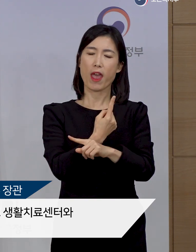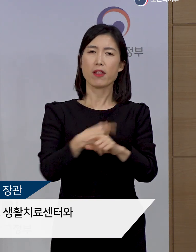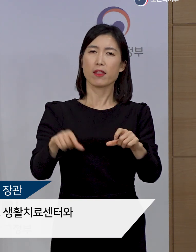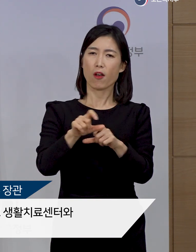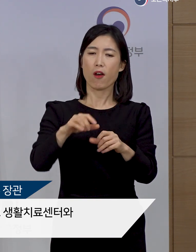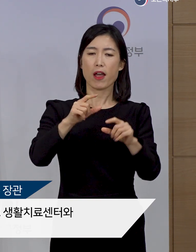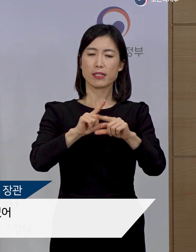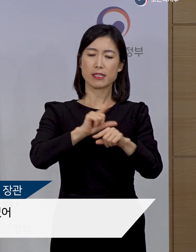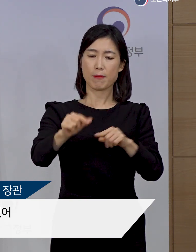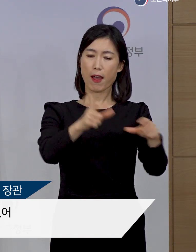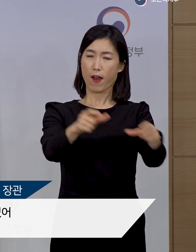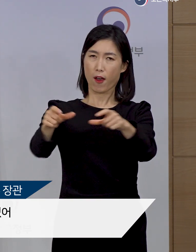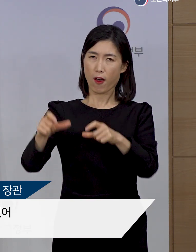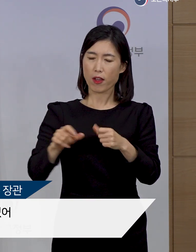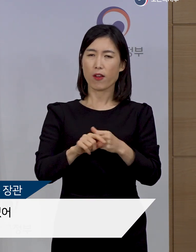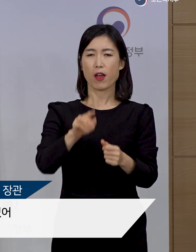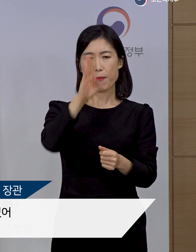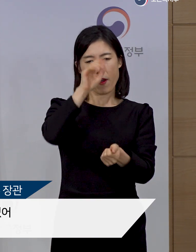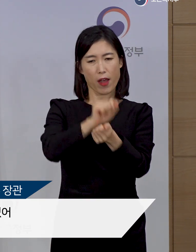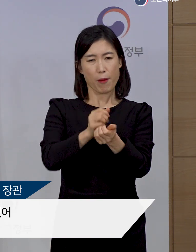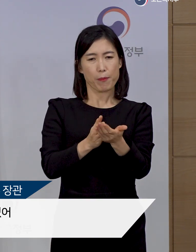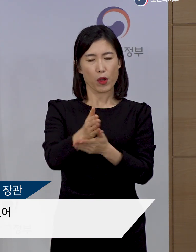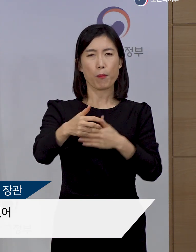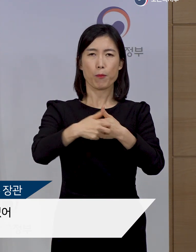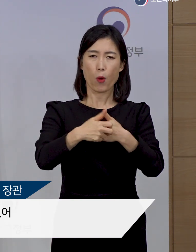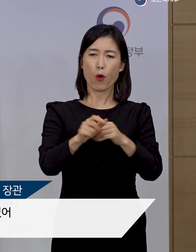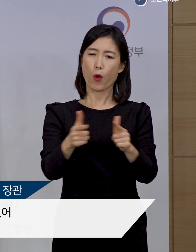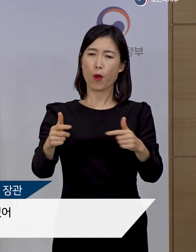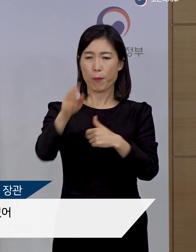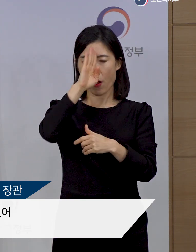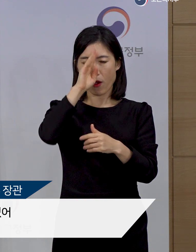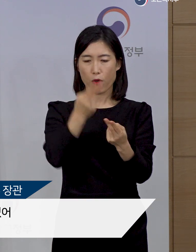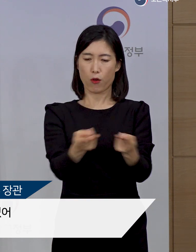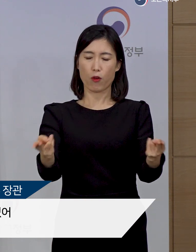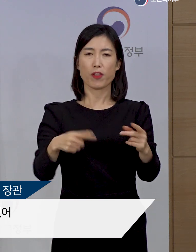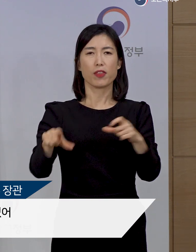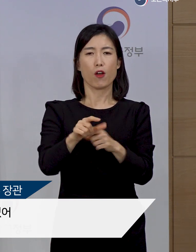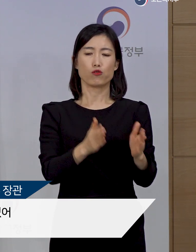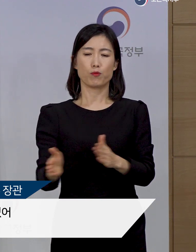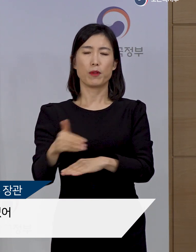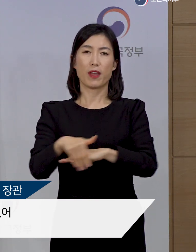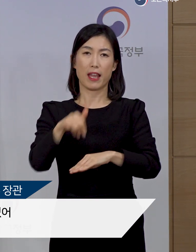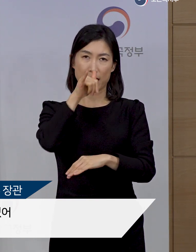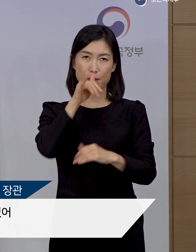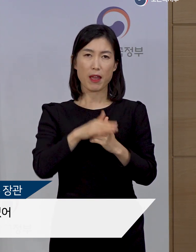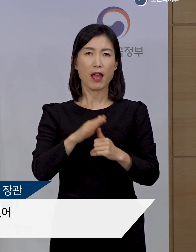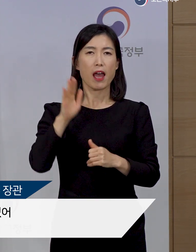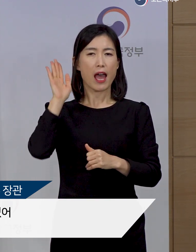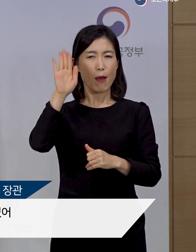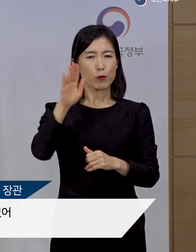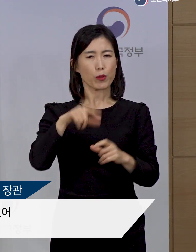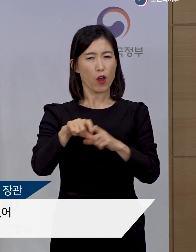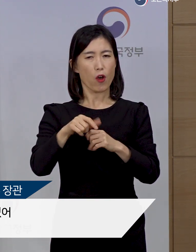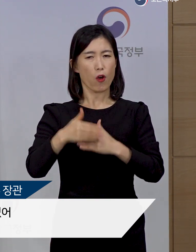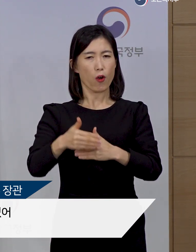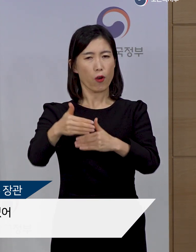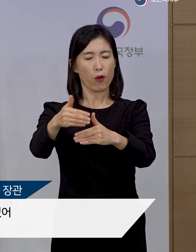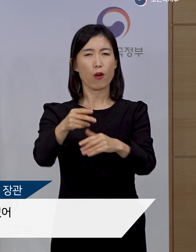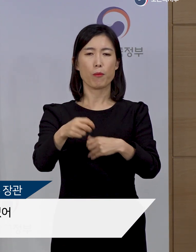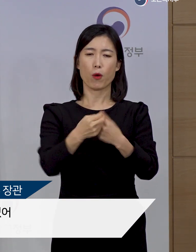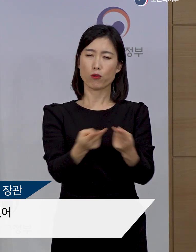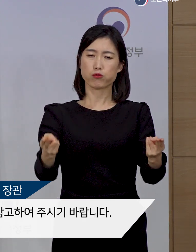건보공단 일산병원, 성남시 의료원 등 중증환자 거점 전담병원을 5개소 지정하여 병상을